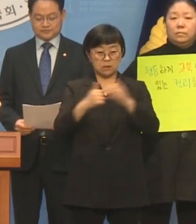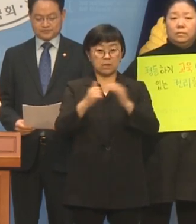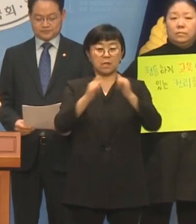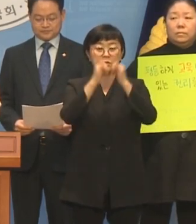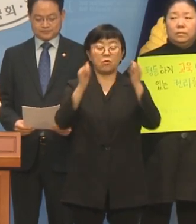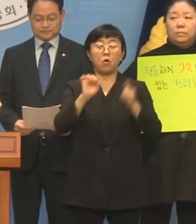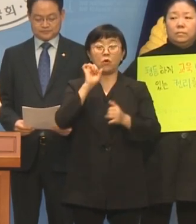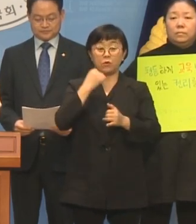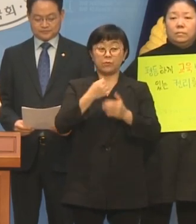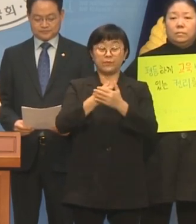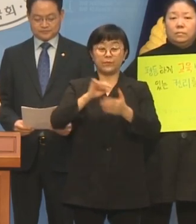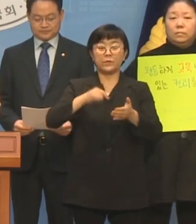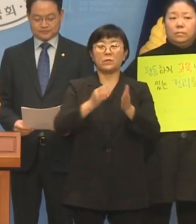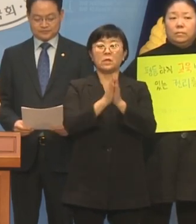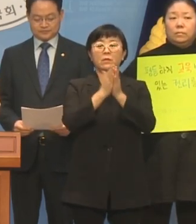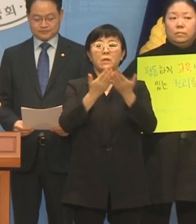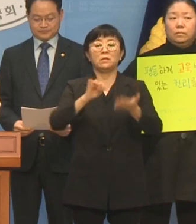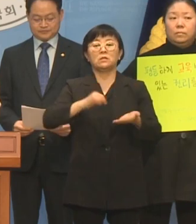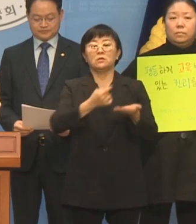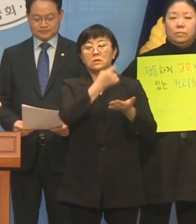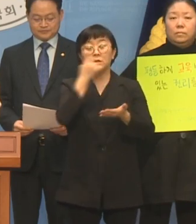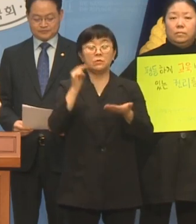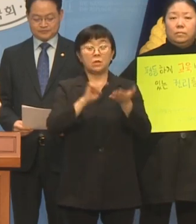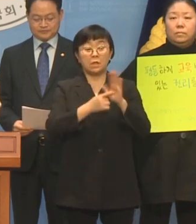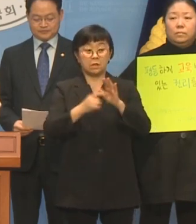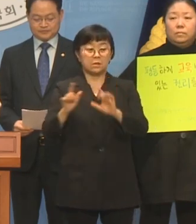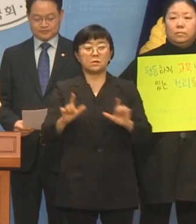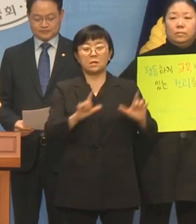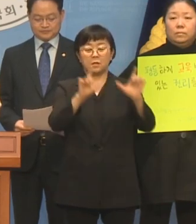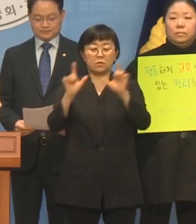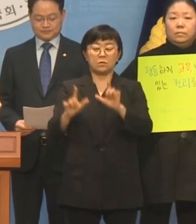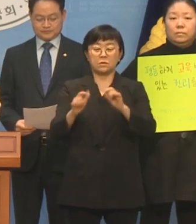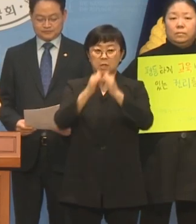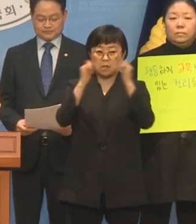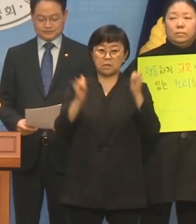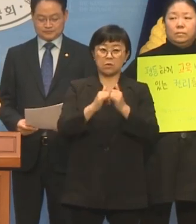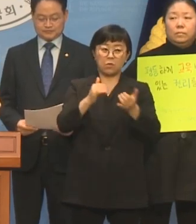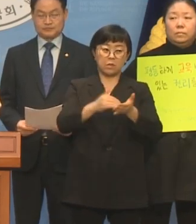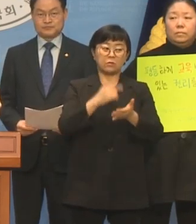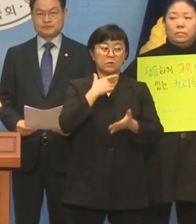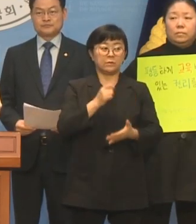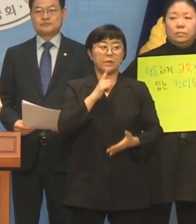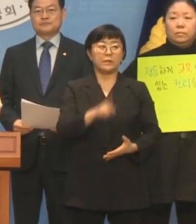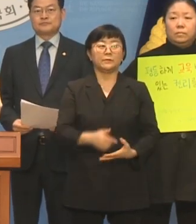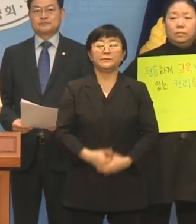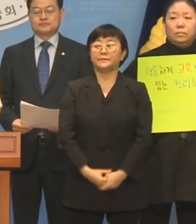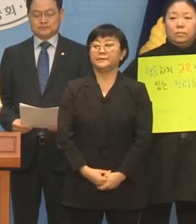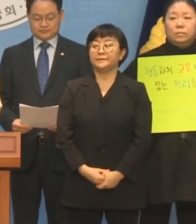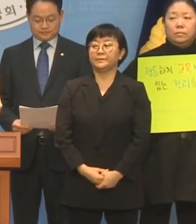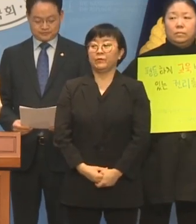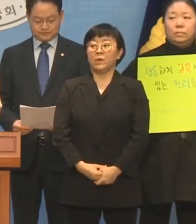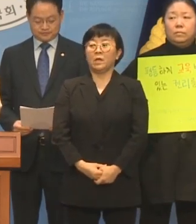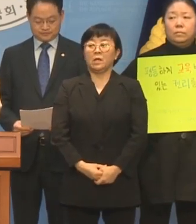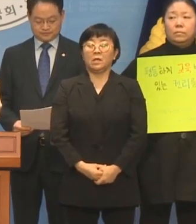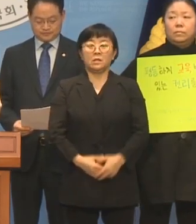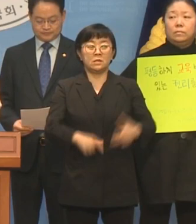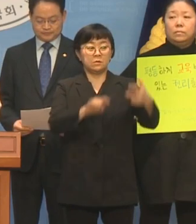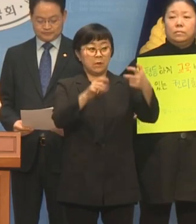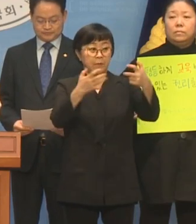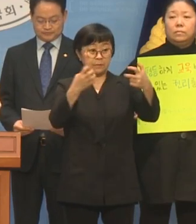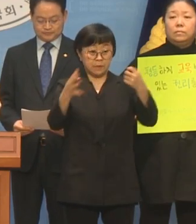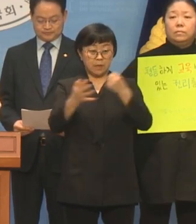지능인 당사자가 스스로를 증명하며 살도록 사회에서 요구하고 있다는 것이다. 경계성